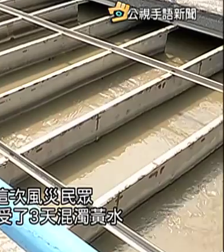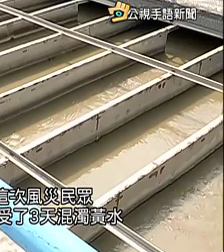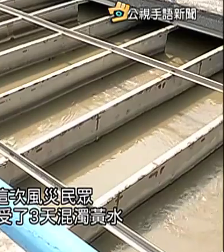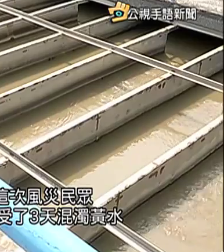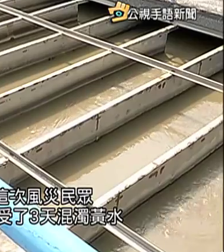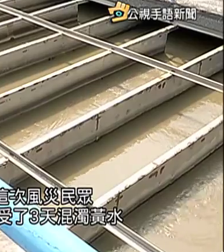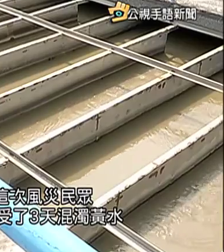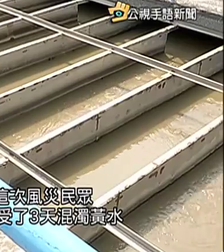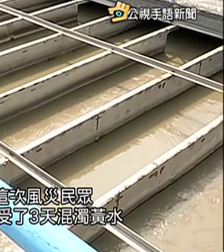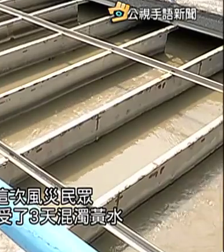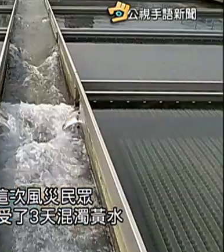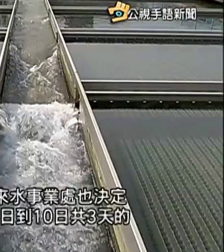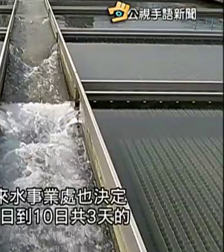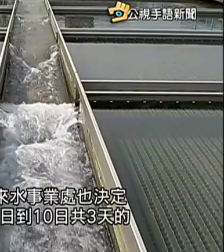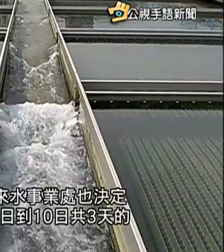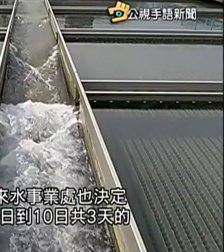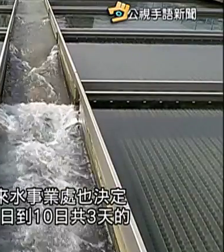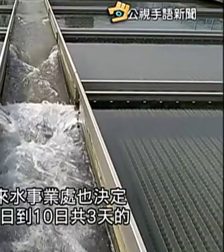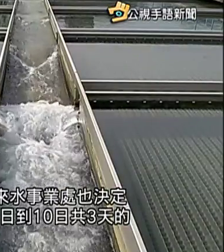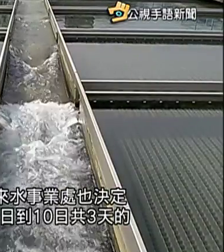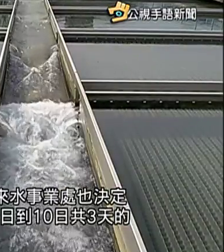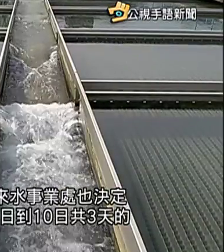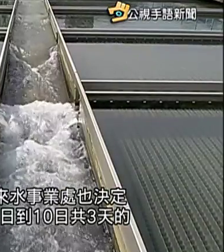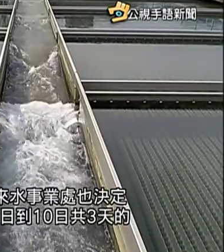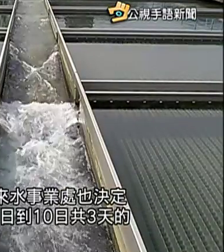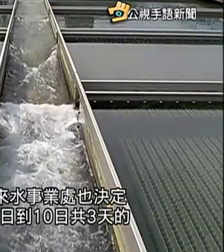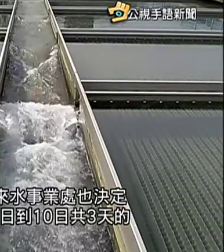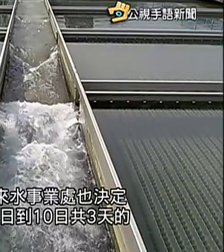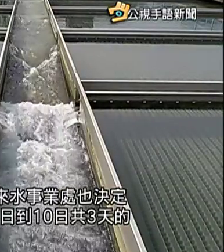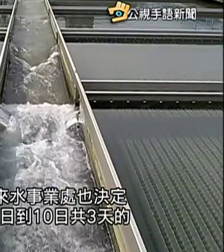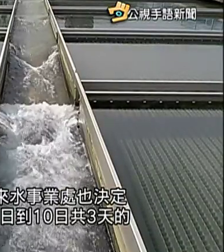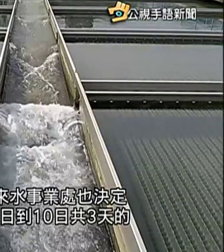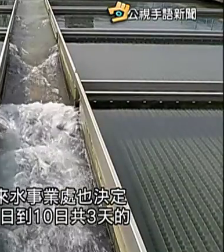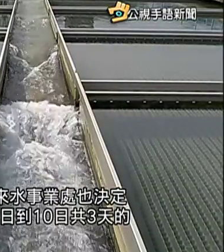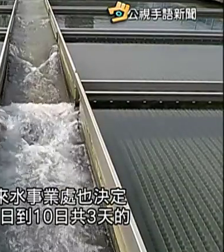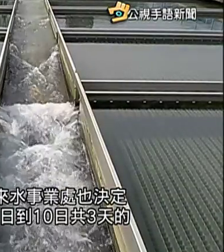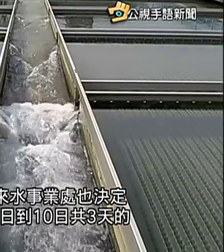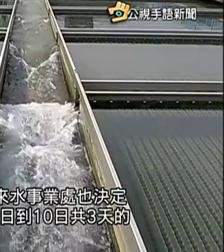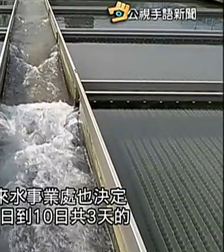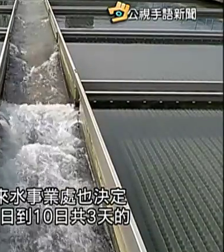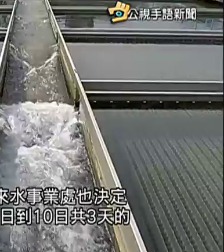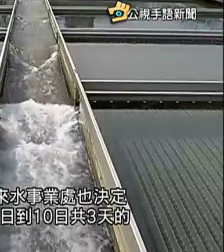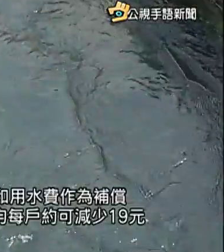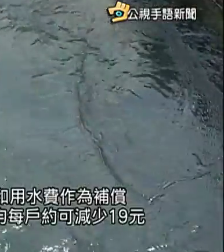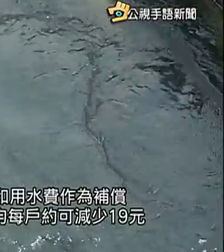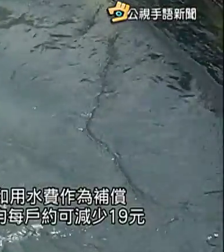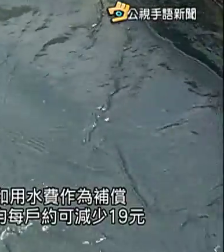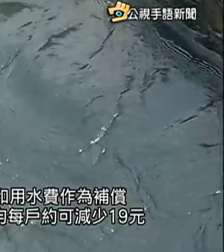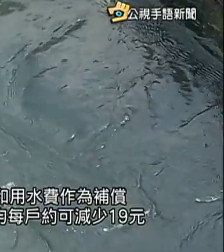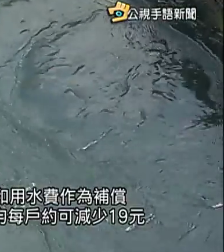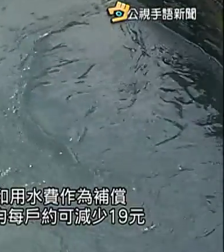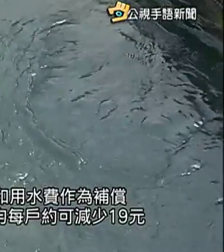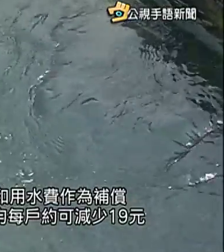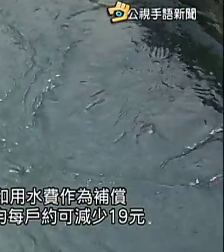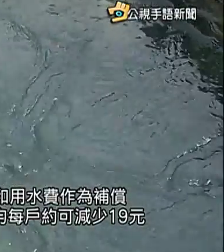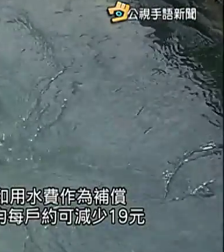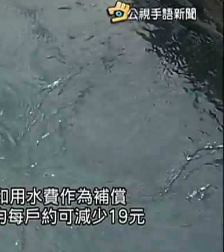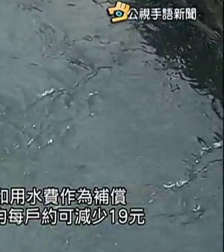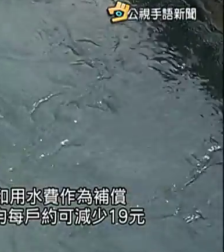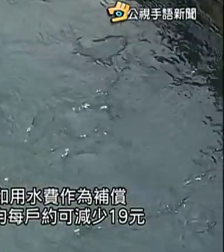浑浊黄水，台北市自来水处也决定将减免8号到10号共三天的基本费和用水费作为补偿，算下